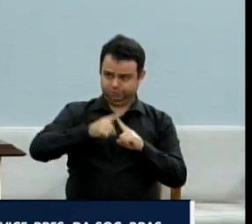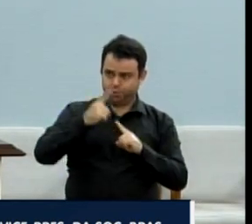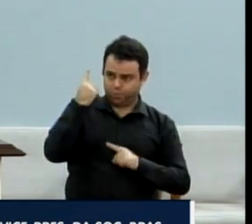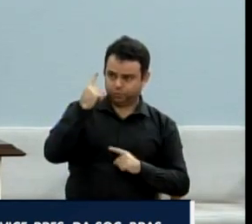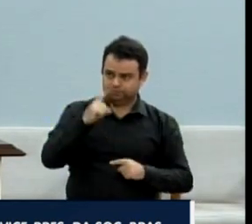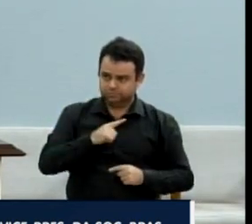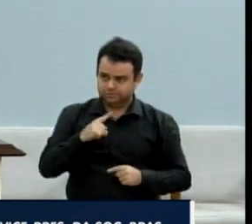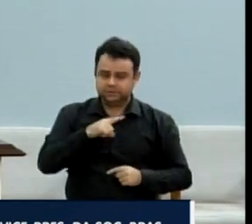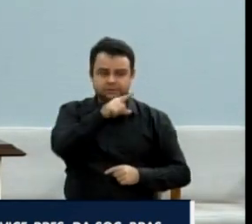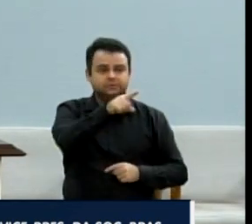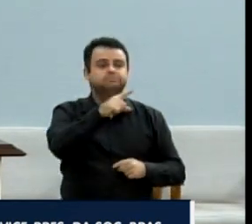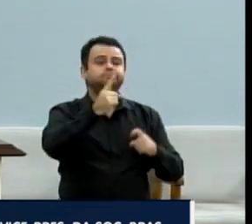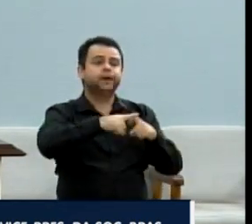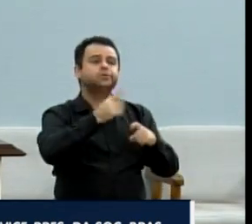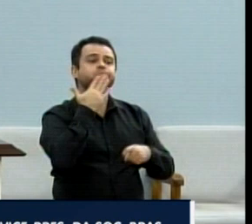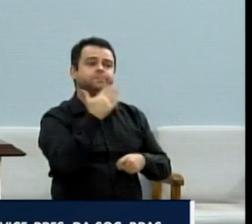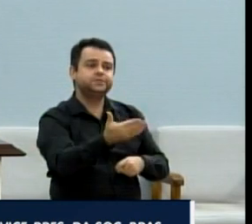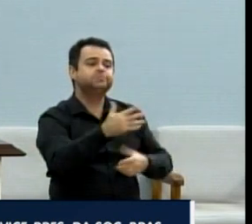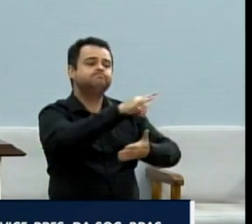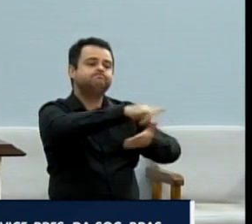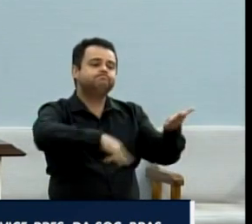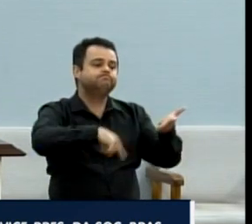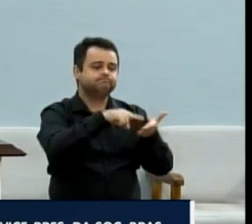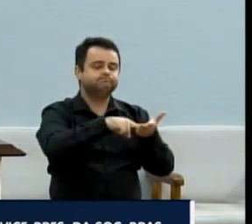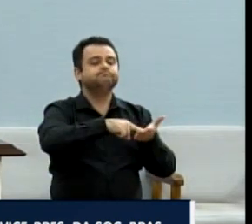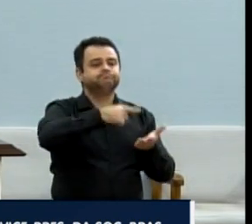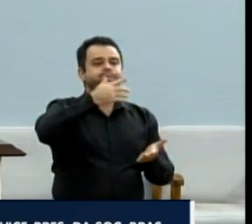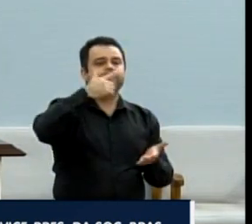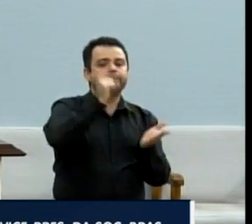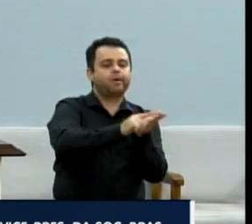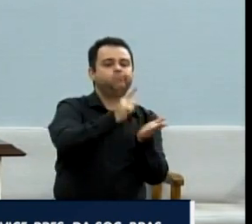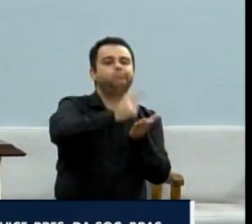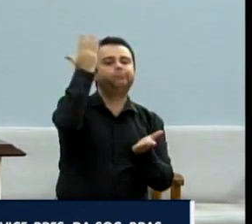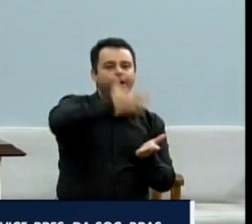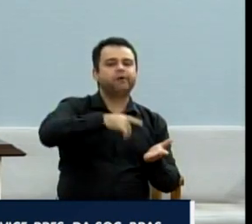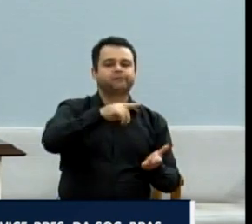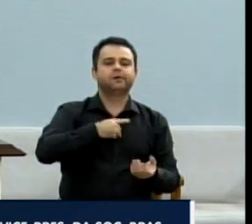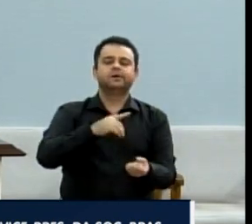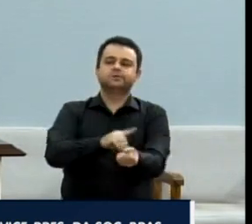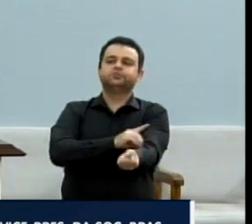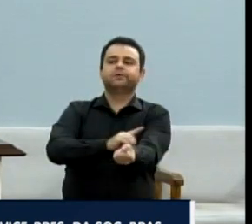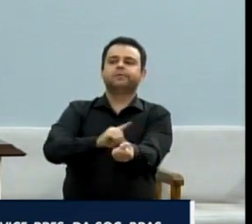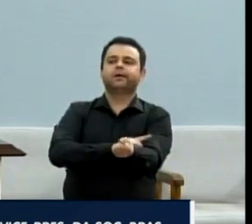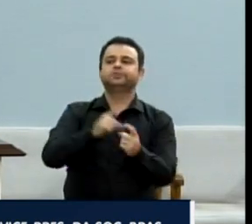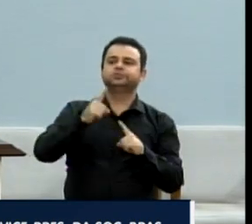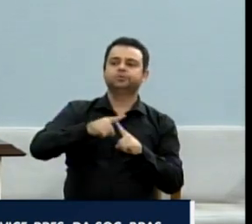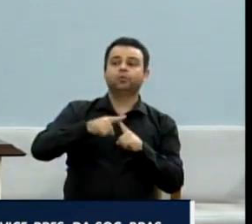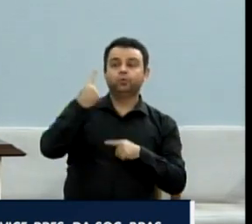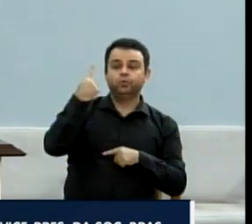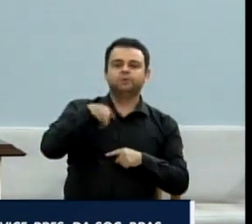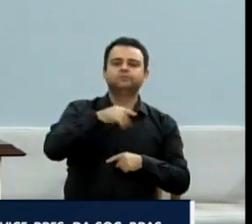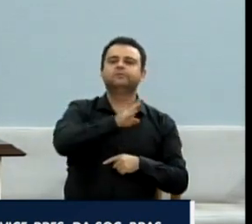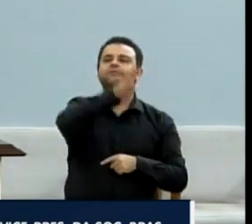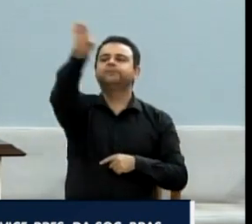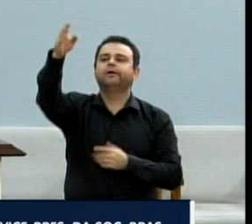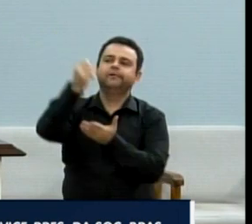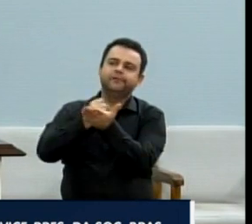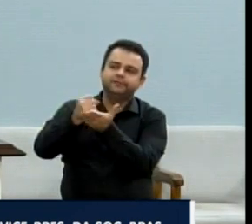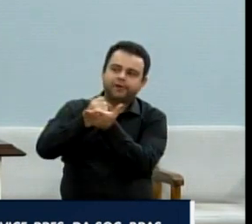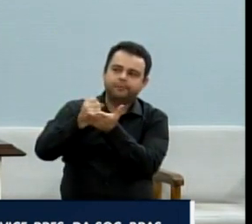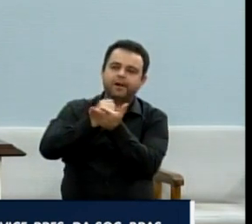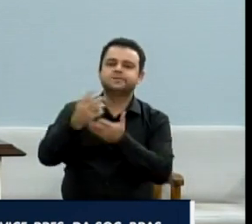laudos que apresentem e falem que eles têm diabetes tipo 1 para pegar insulina e outros